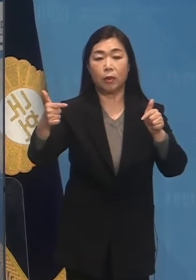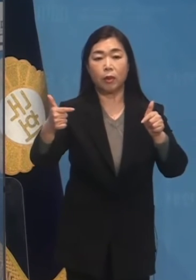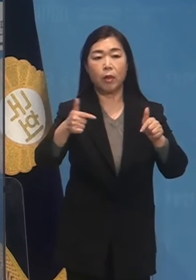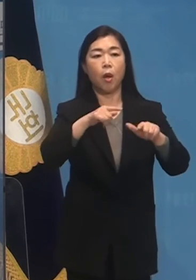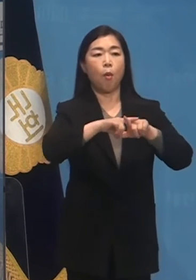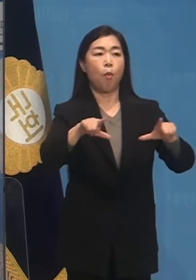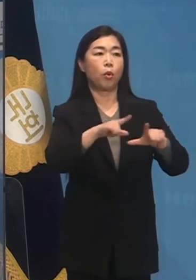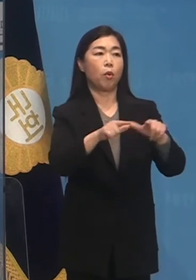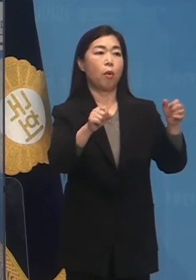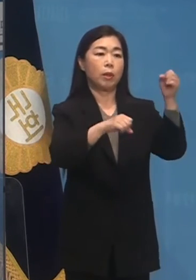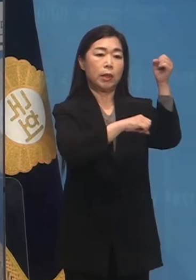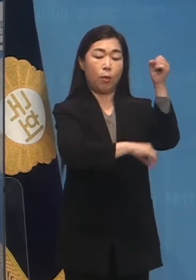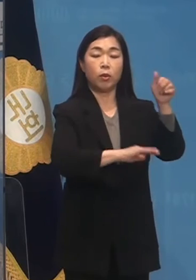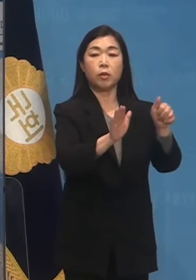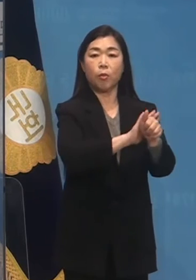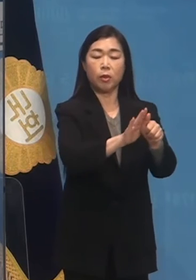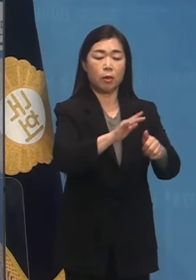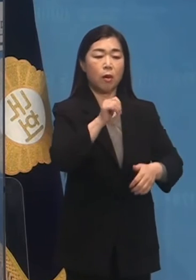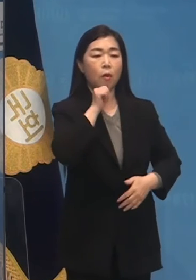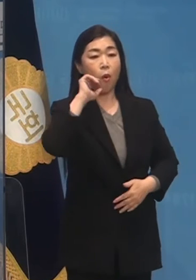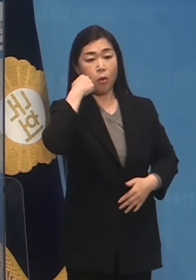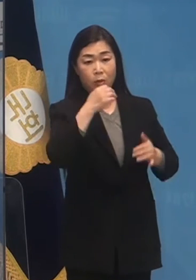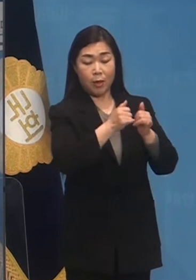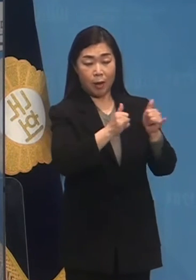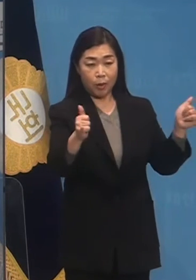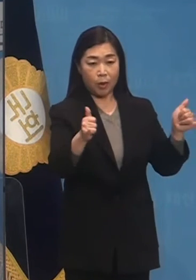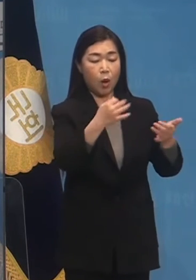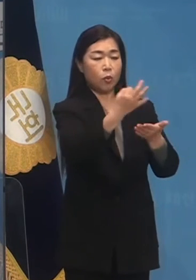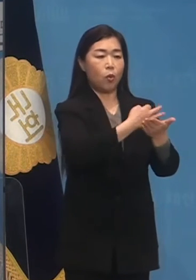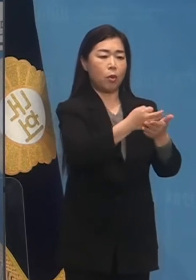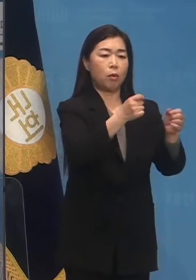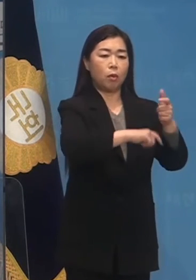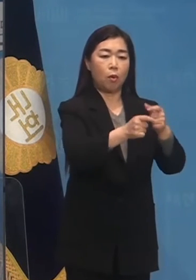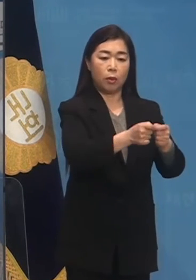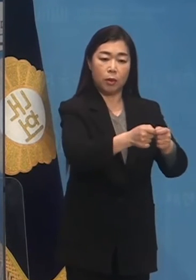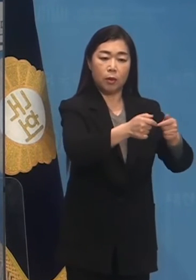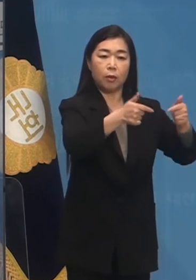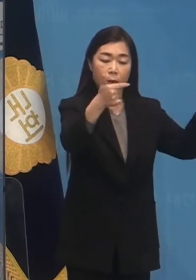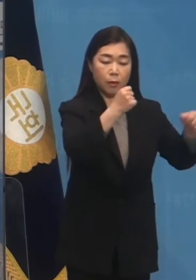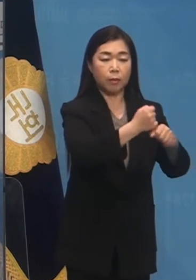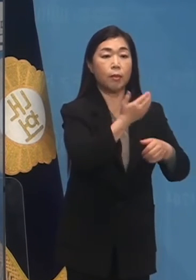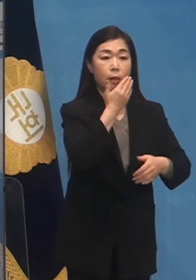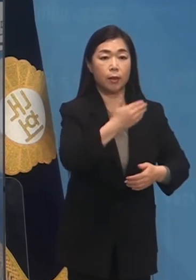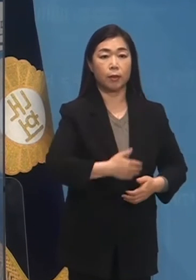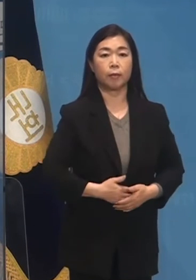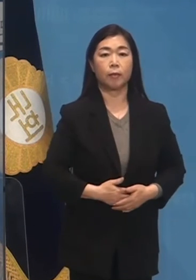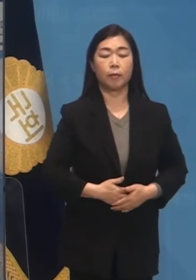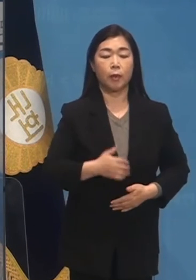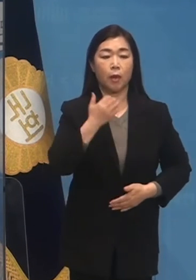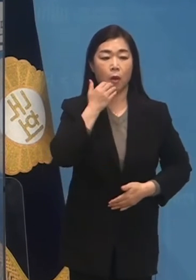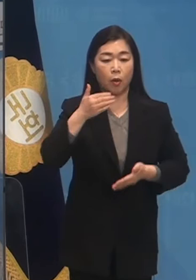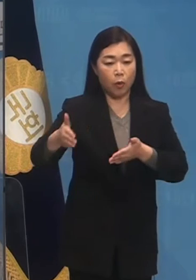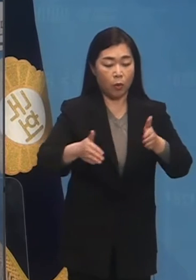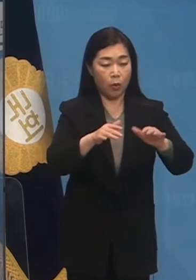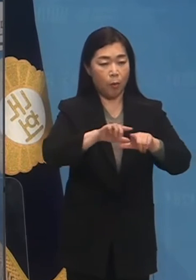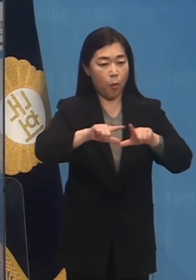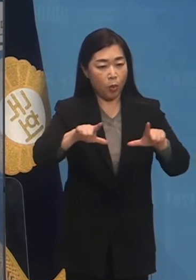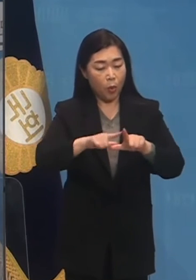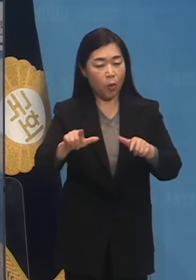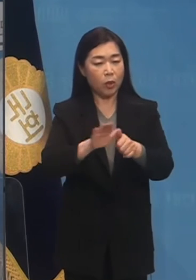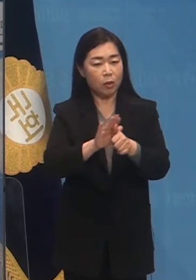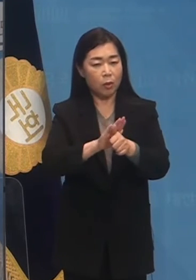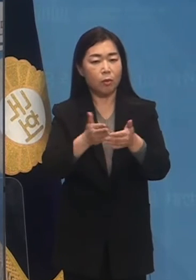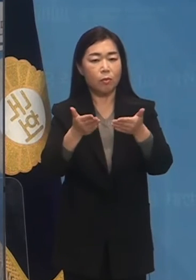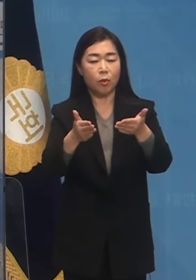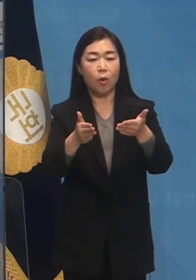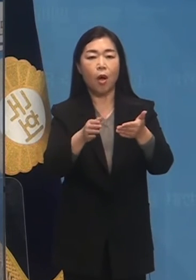기본 서비스는 저소득층의 소득을 늘리는 사회소득 역할을 하게 될 것입니다. 경기도의 보편적 기본 서비스는